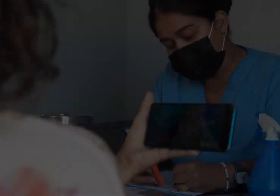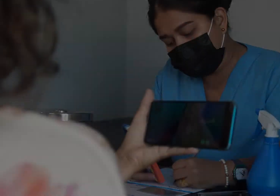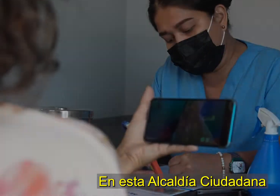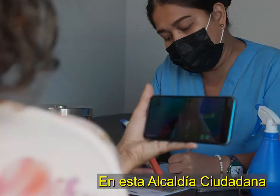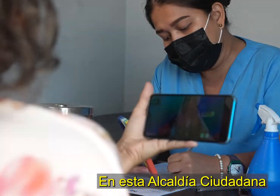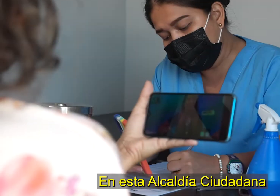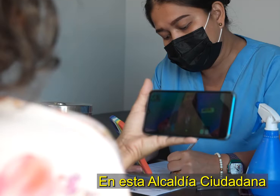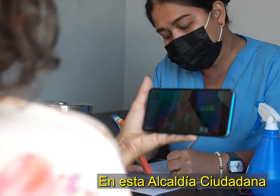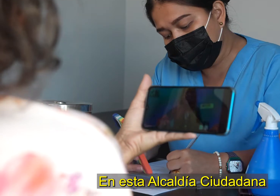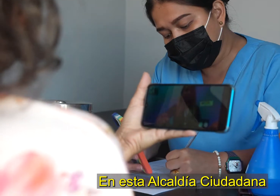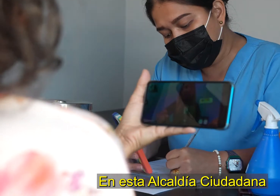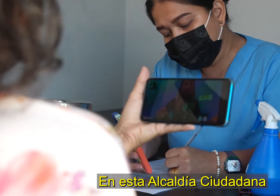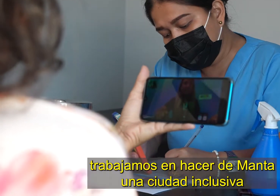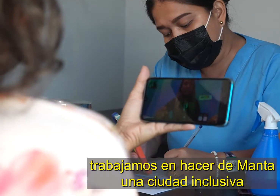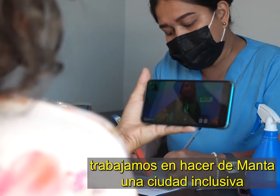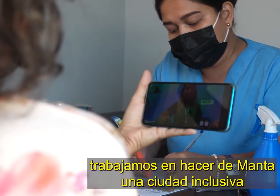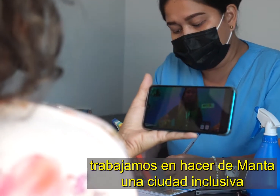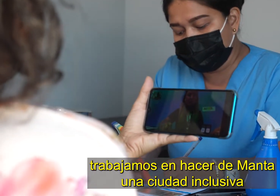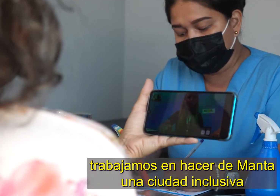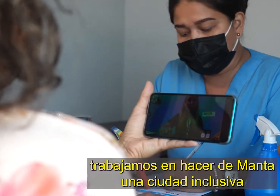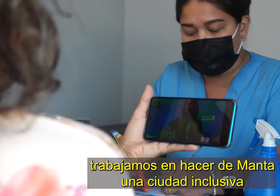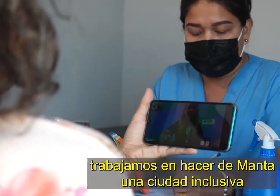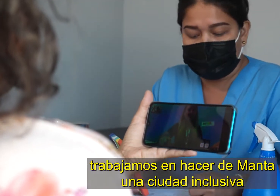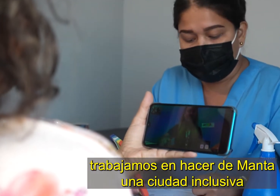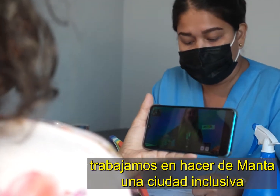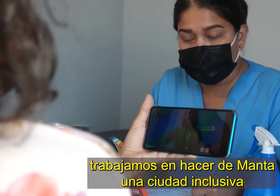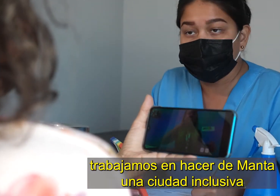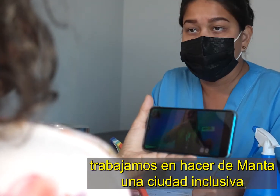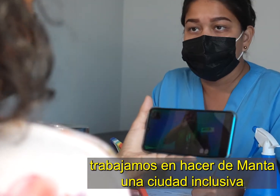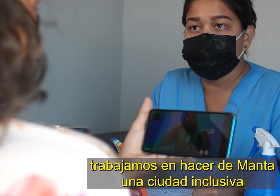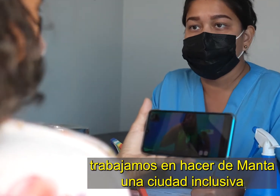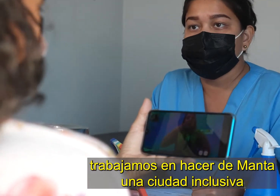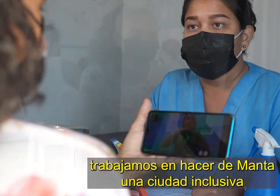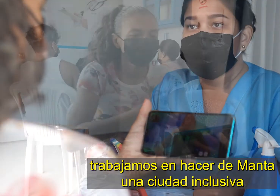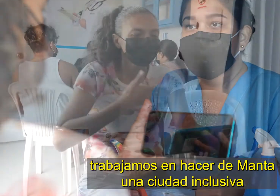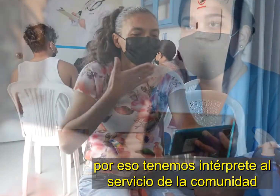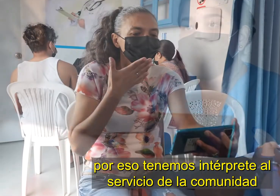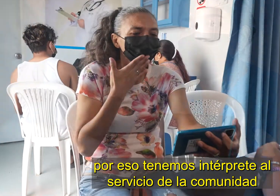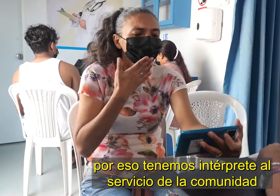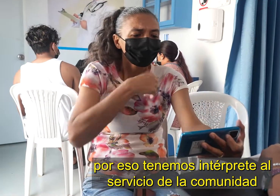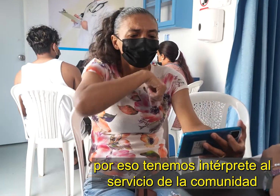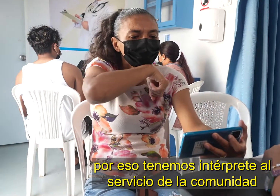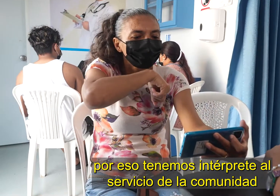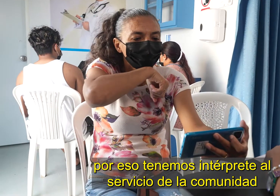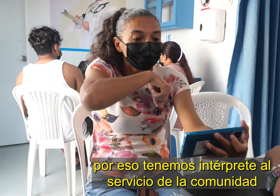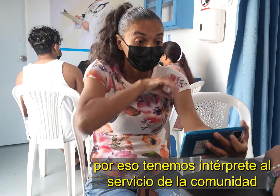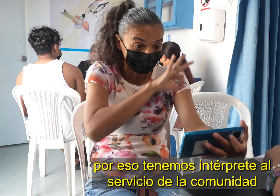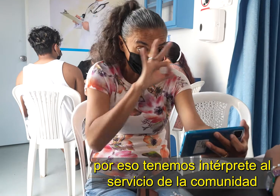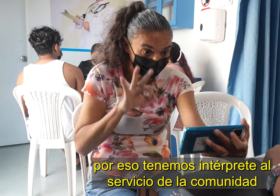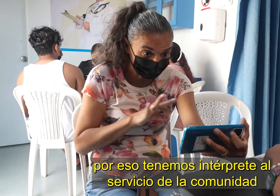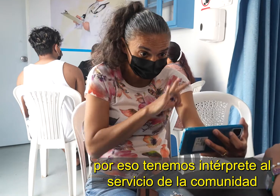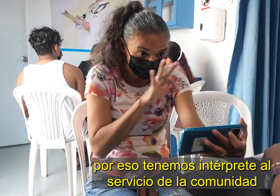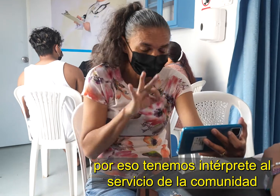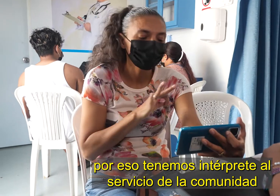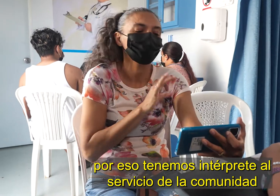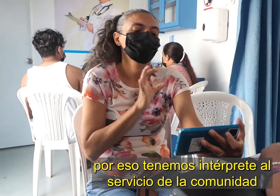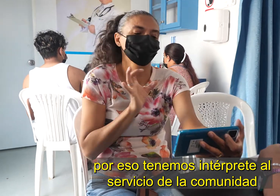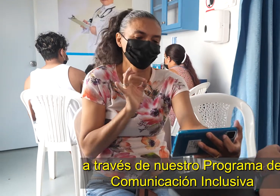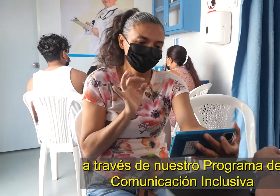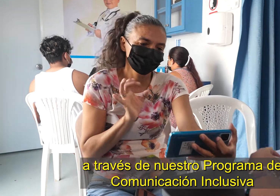En esta Alcaldía Ciudadana trabajamos en hacer de Manta una ciudad inclusiva. Por eso tenemos intérpretes al servicio de la comunidad a